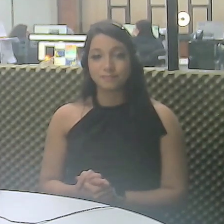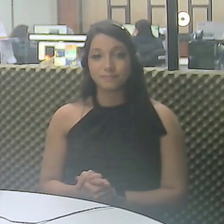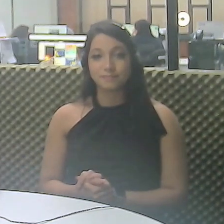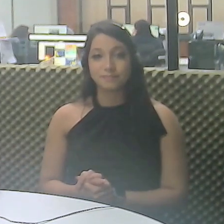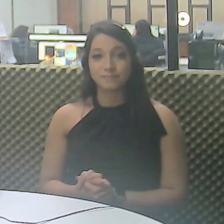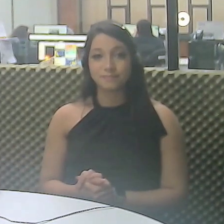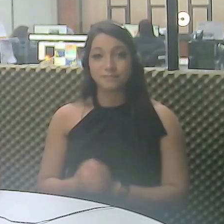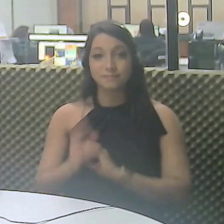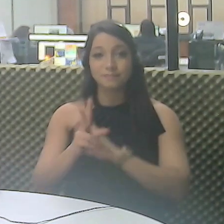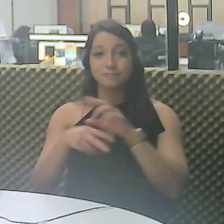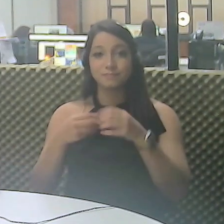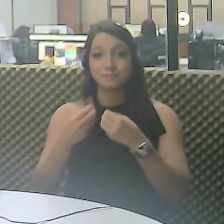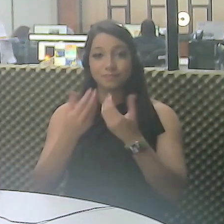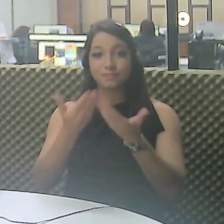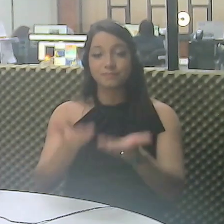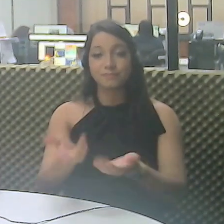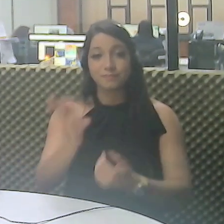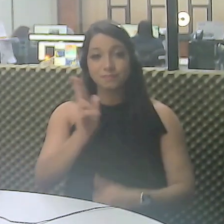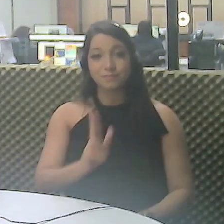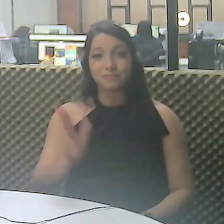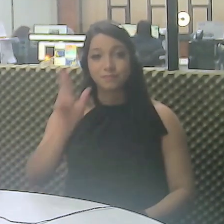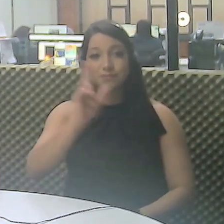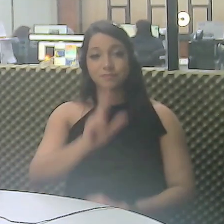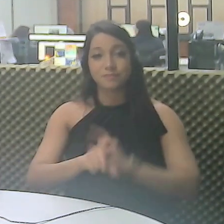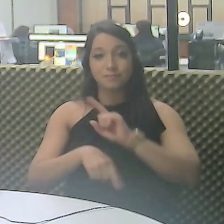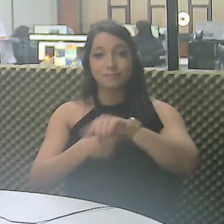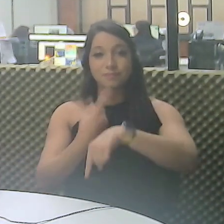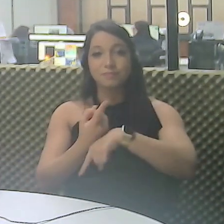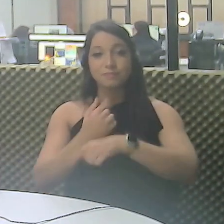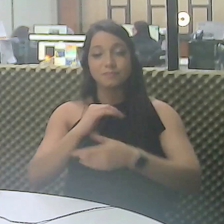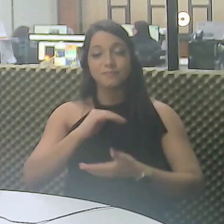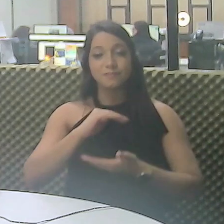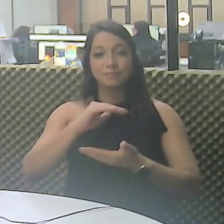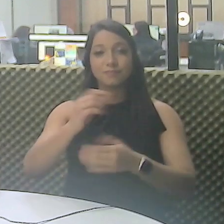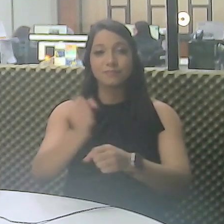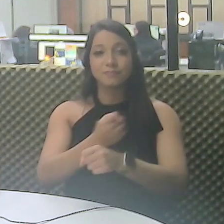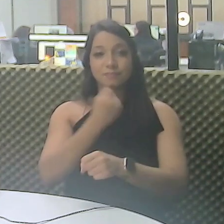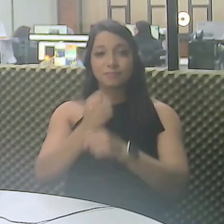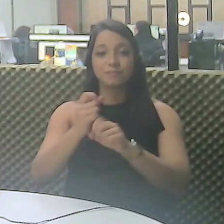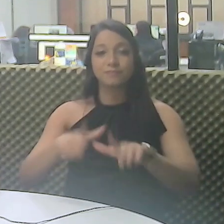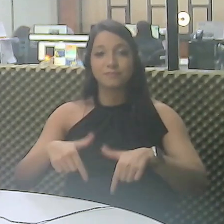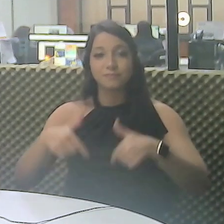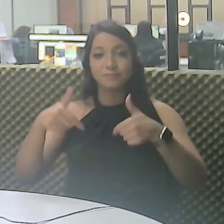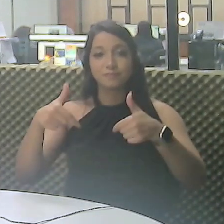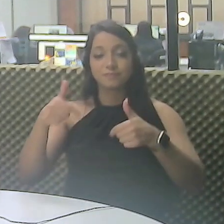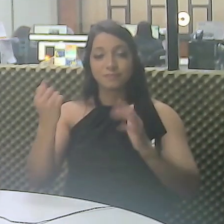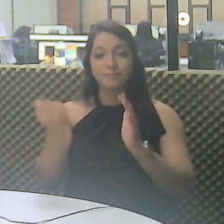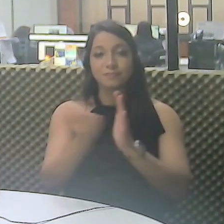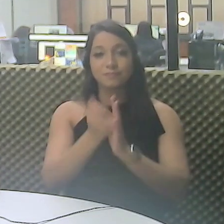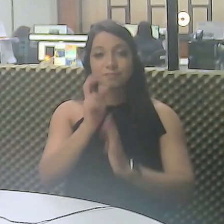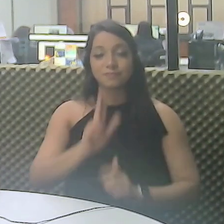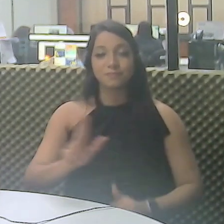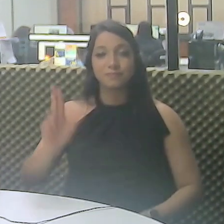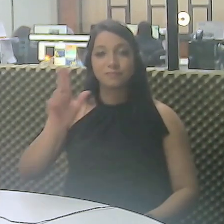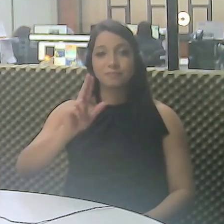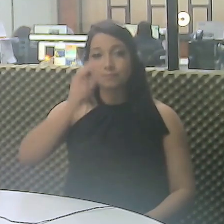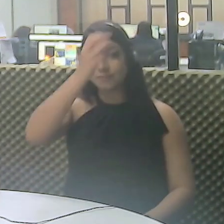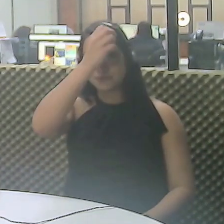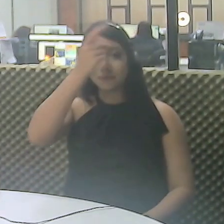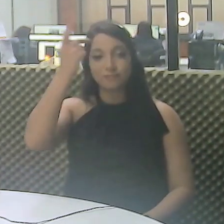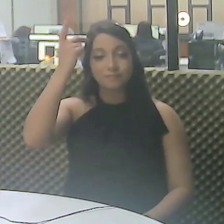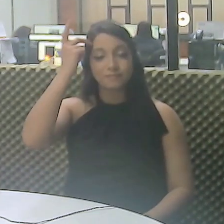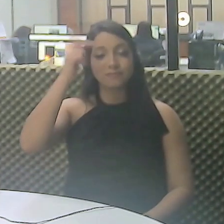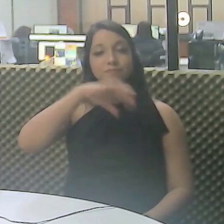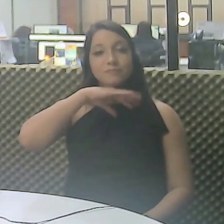É pra você, Uberlândia sempre à frente. O maior pacote de obras e ações da história de Uberlândia foi lançado pelo prefeito Odelmo